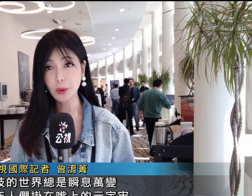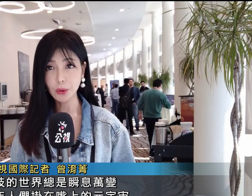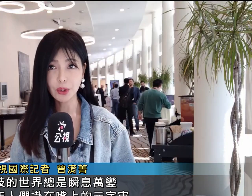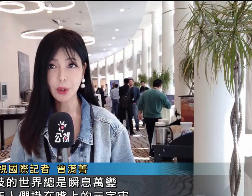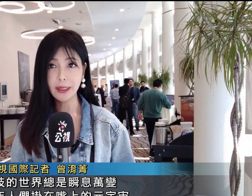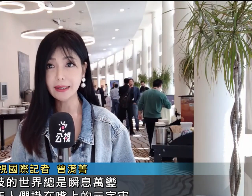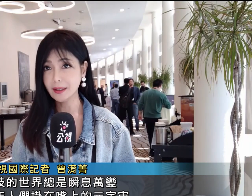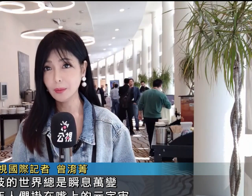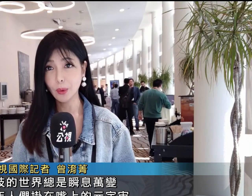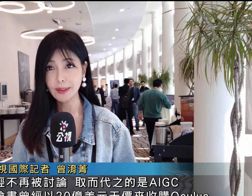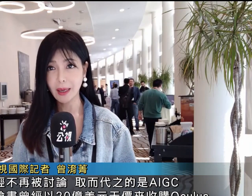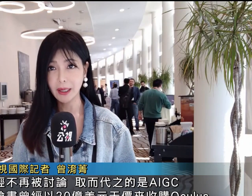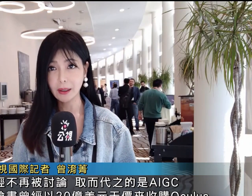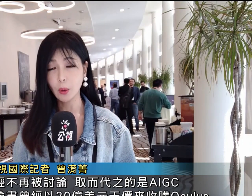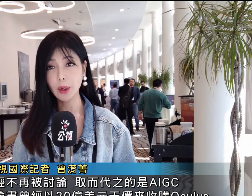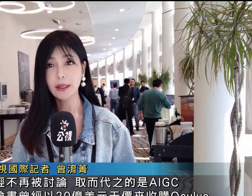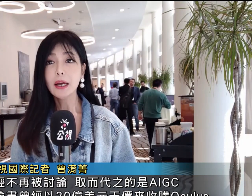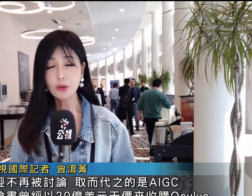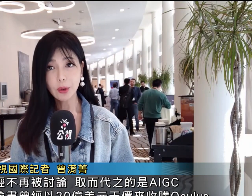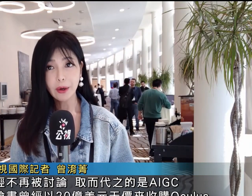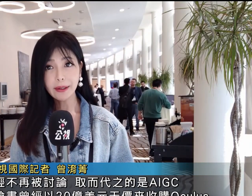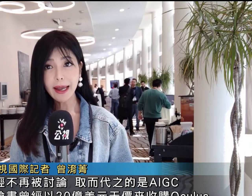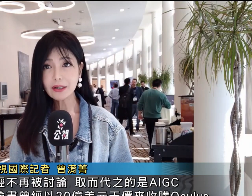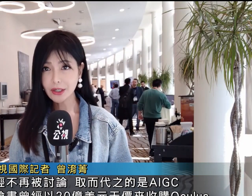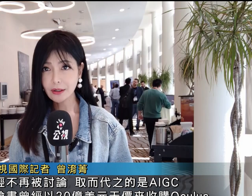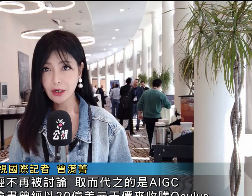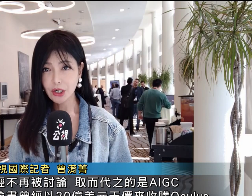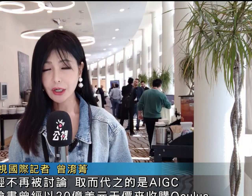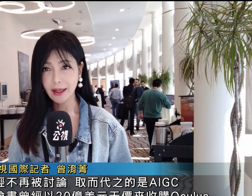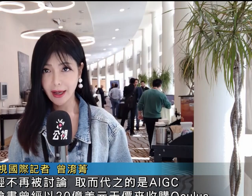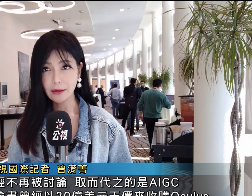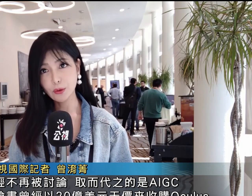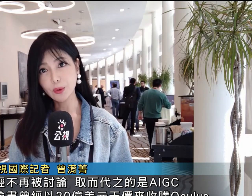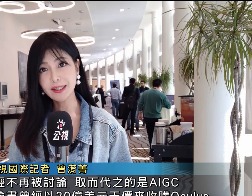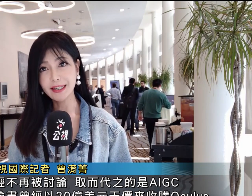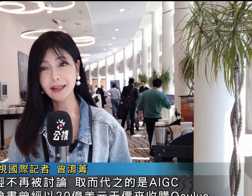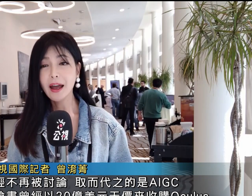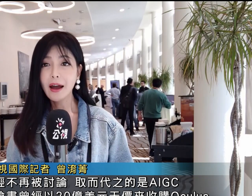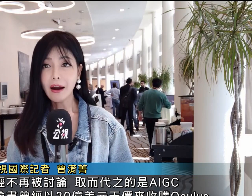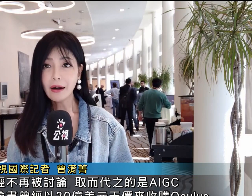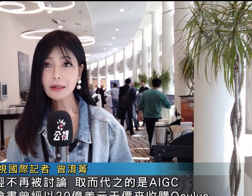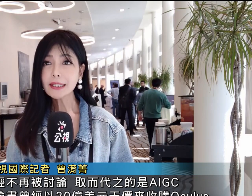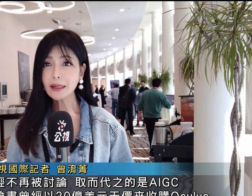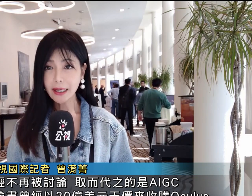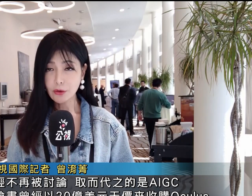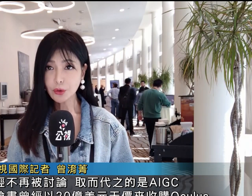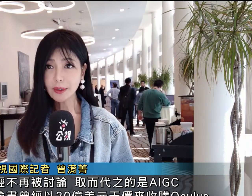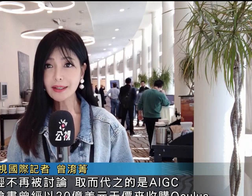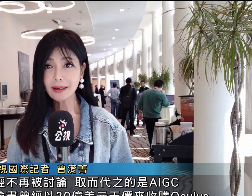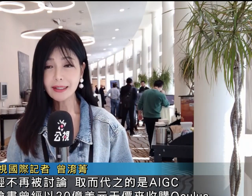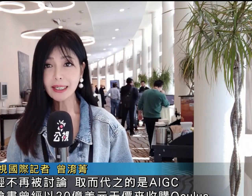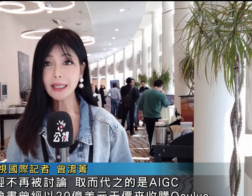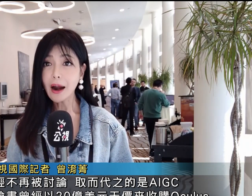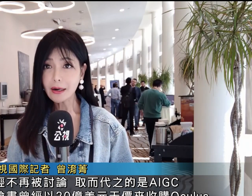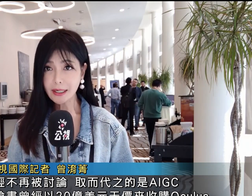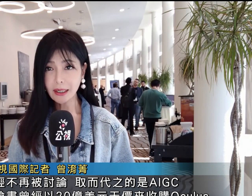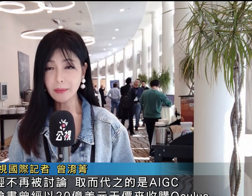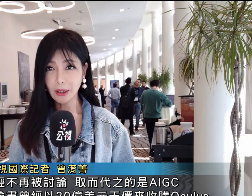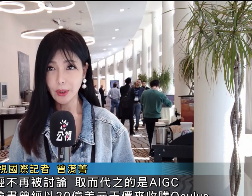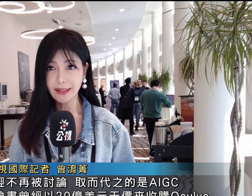元宇宙已经不再被讨论，取而代之的是 AI GC。而这个脸书呢，曾经以20亿美元